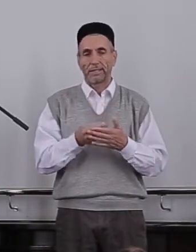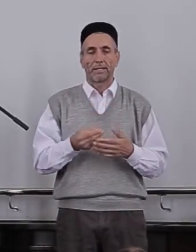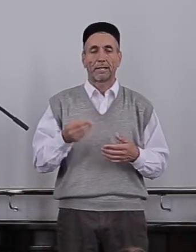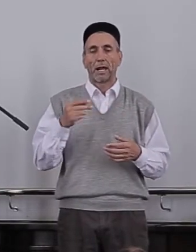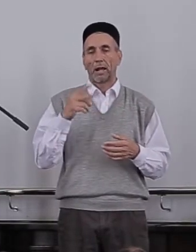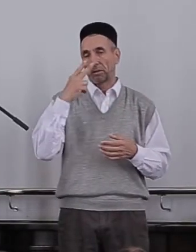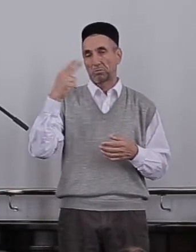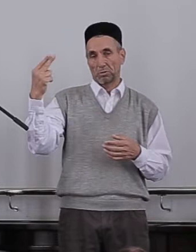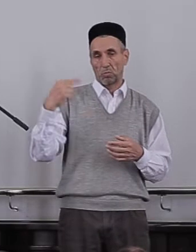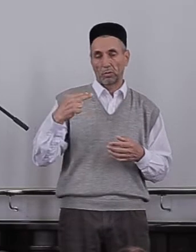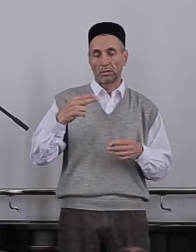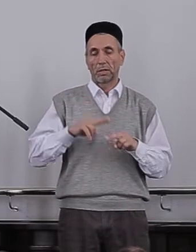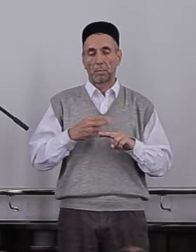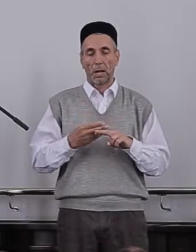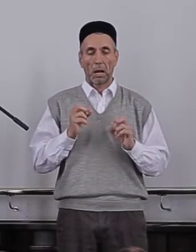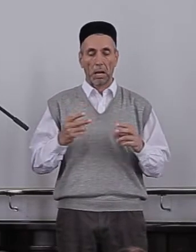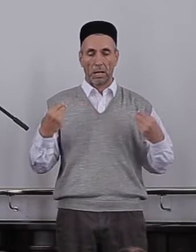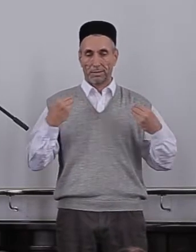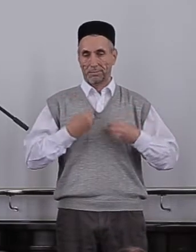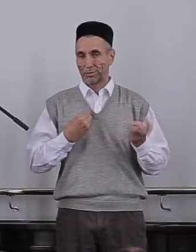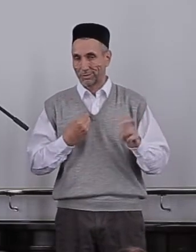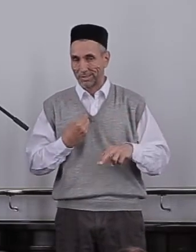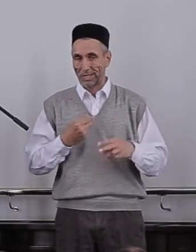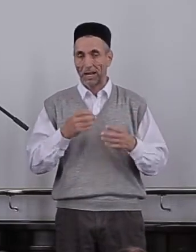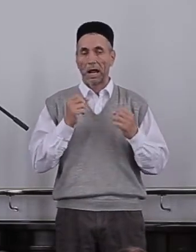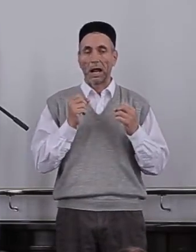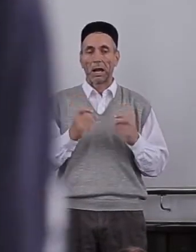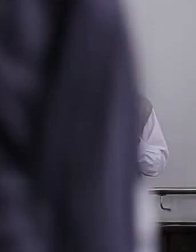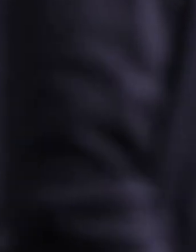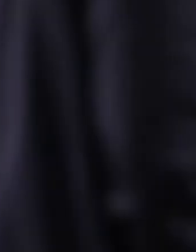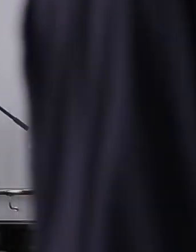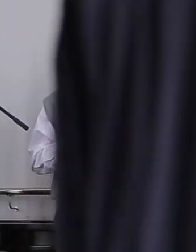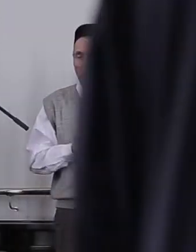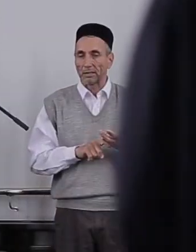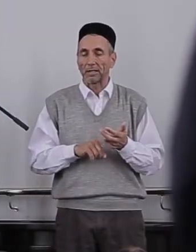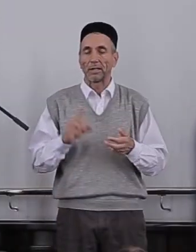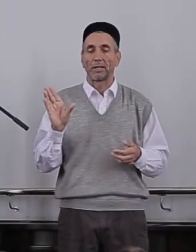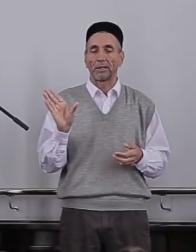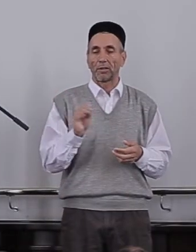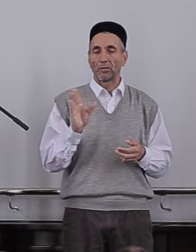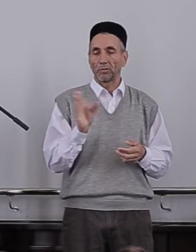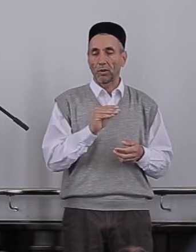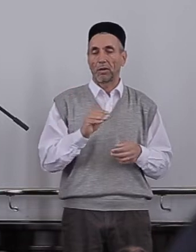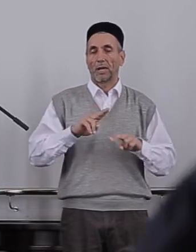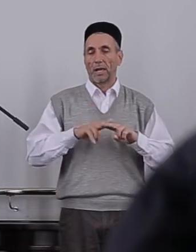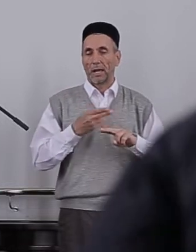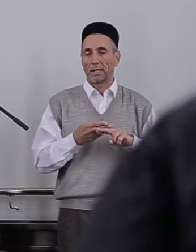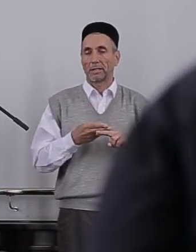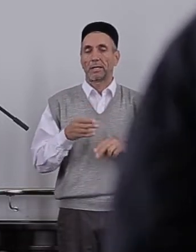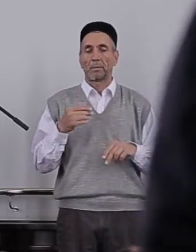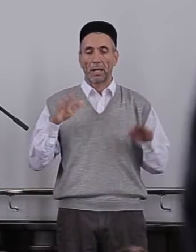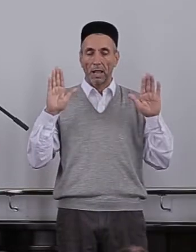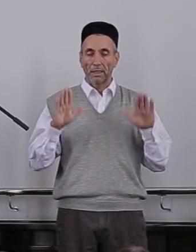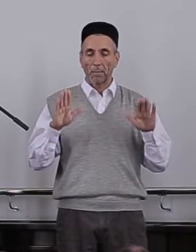ма хуа ихсан ди? Нәрсә соң ихсан? Ихсан нәрсә ул? Пәйгамбәрләр җавап дигән нәрсә, син